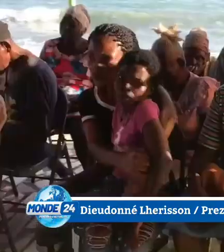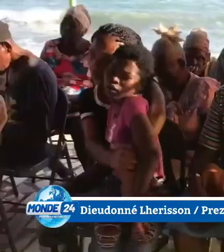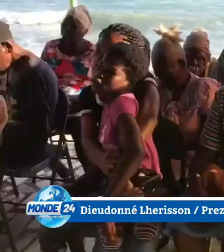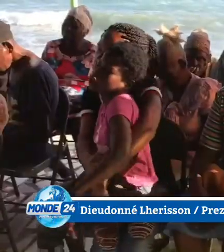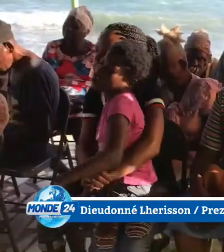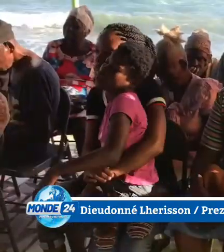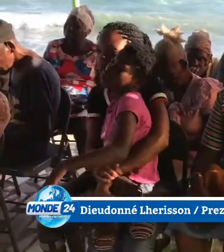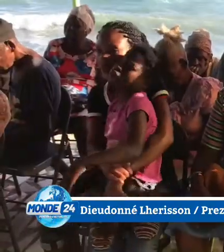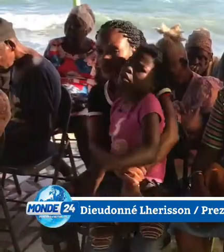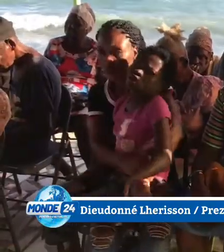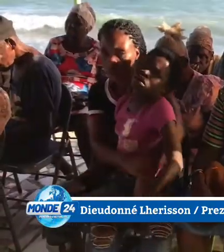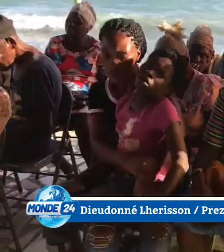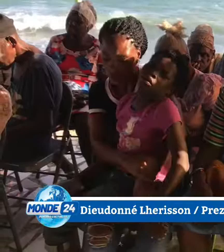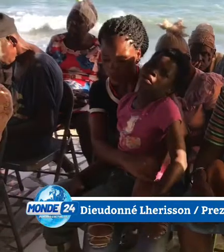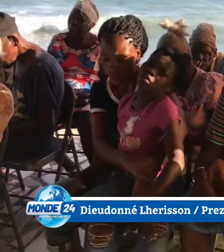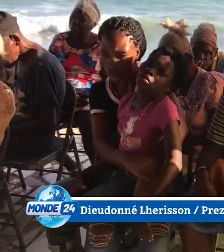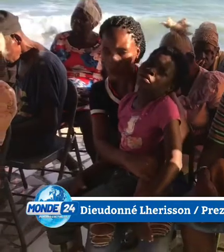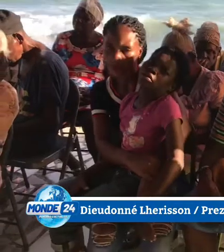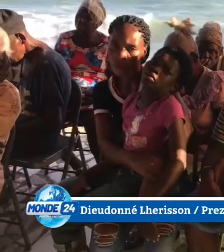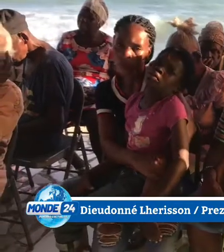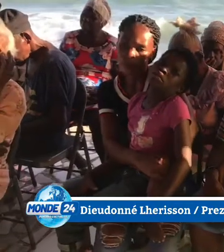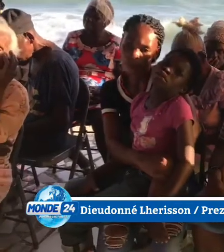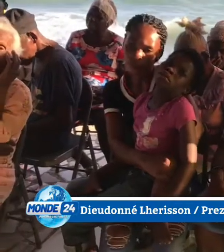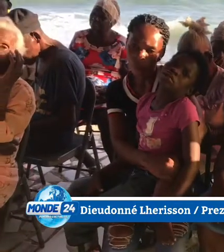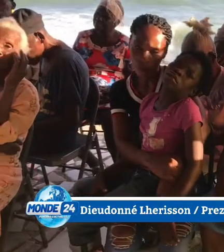est, si nous-mêmes, nous handicapés,